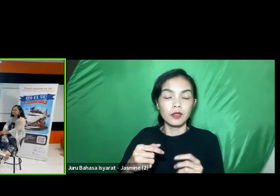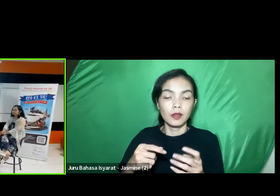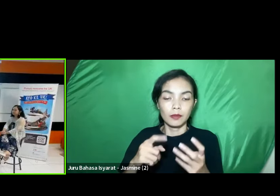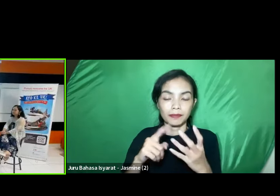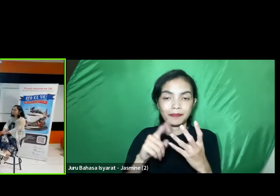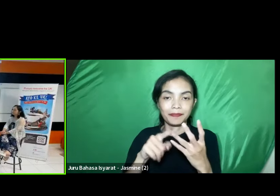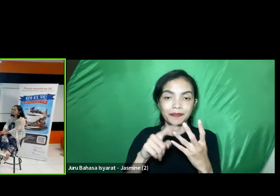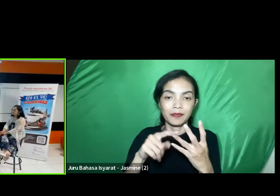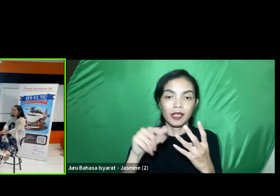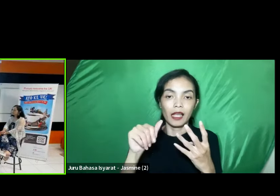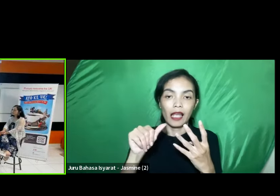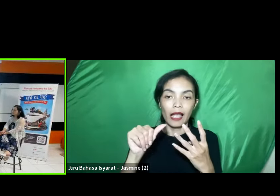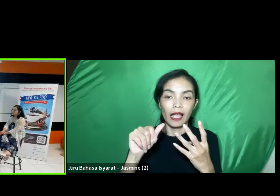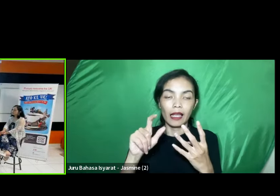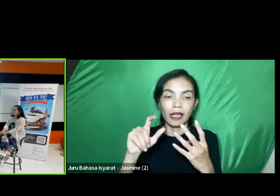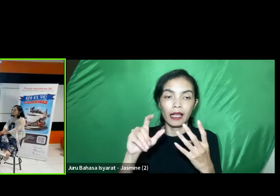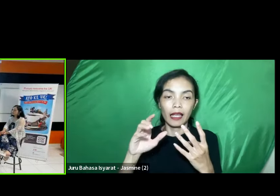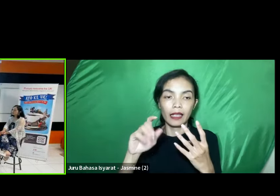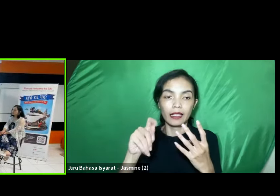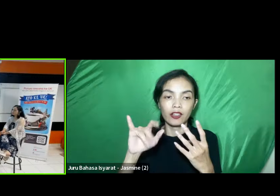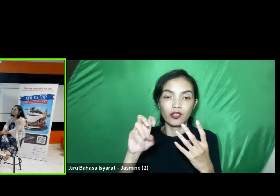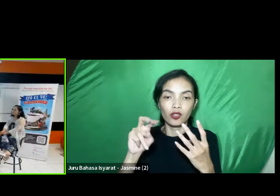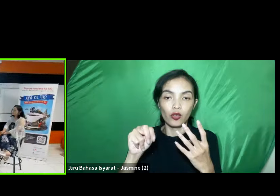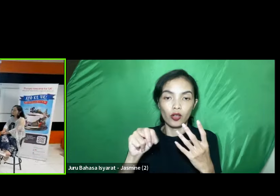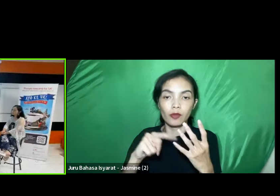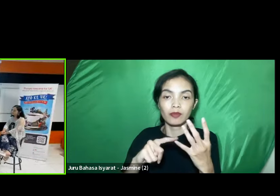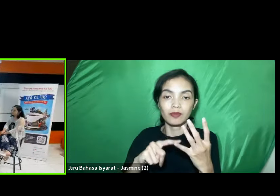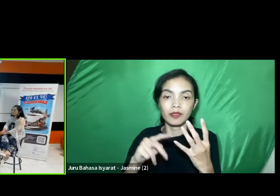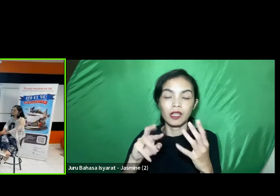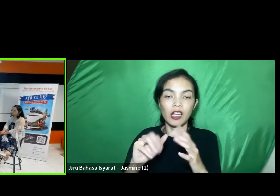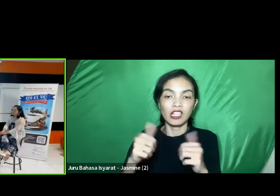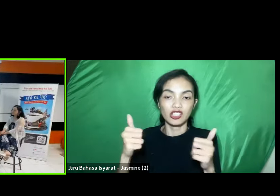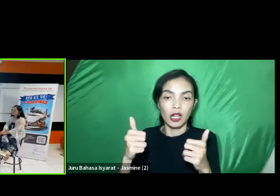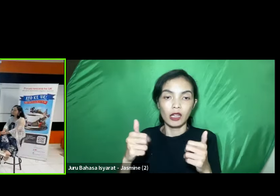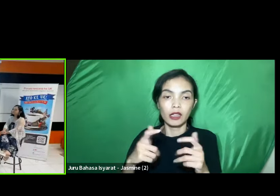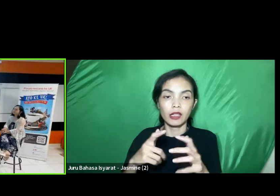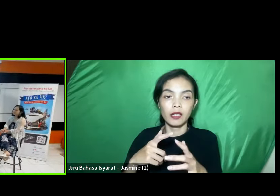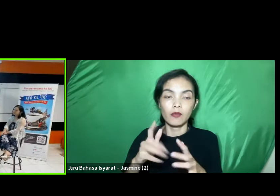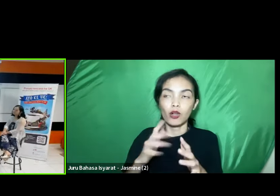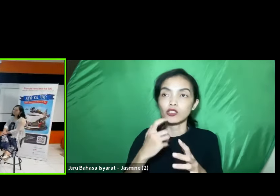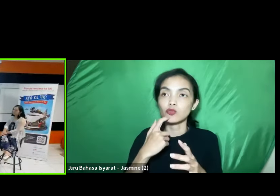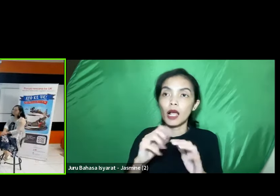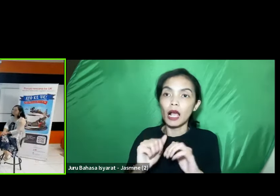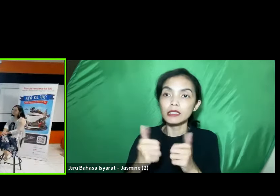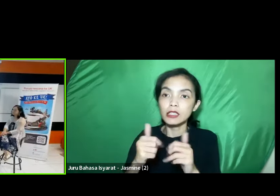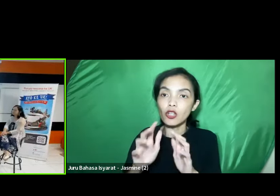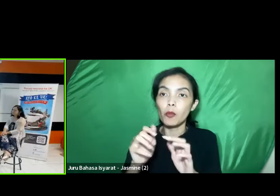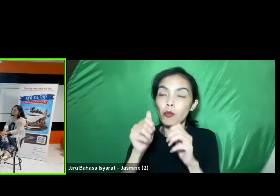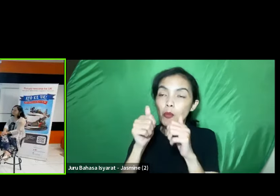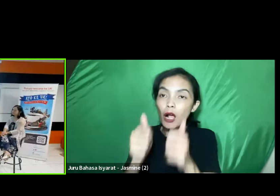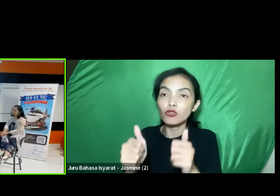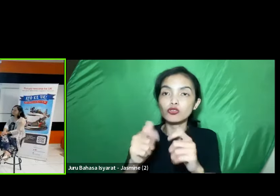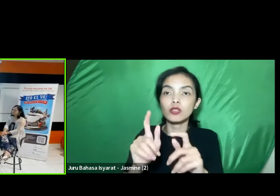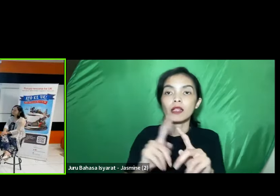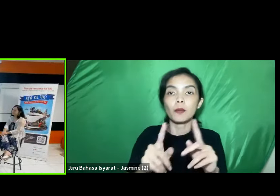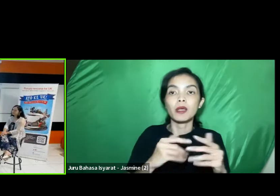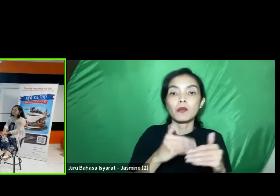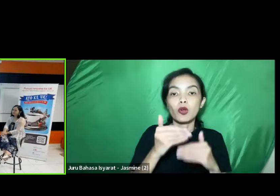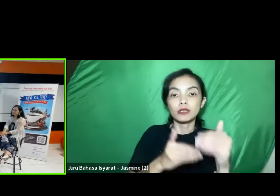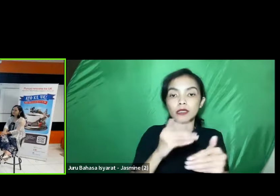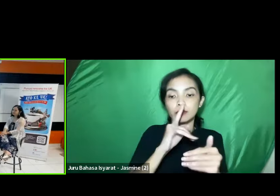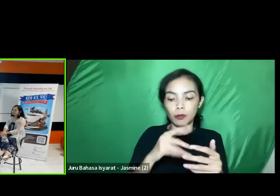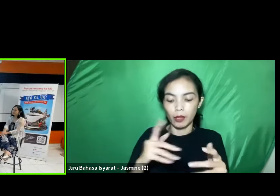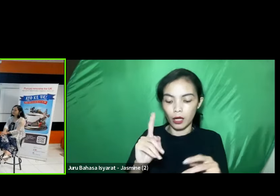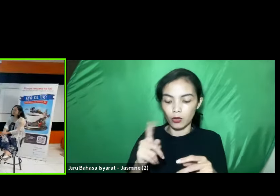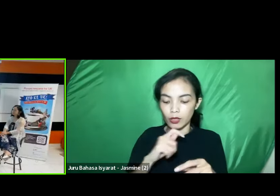Dan jangan lupa resultnya jadi enggak cuman kayak ya pokoknya bagus gitu kayak Ya udah selesai gitu ya jangan ataupun kalau misalkan resultnya ternyata